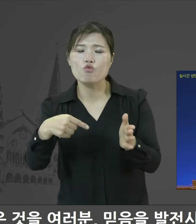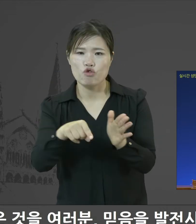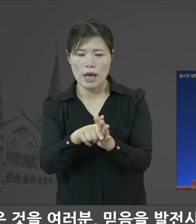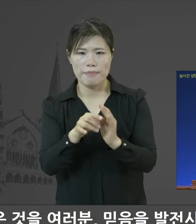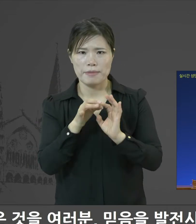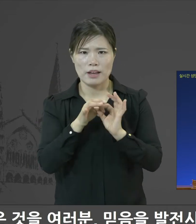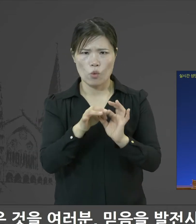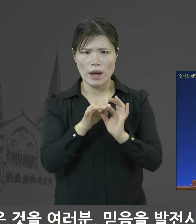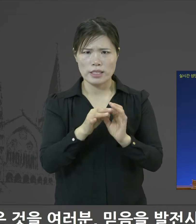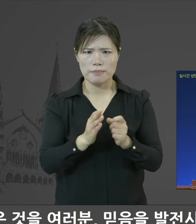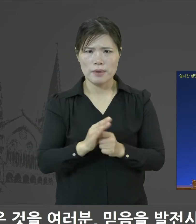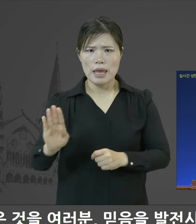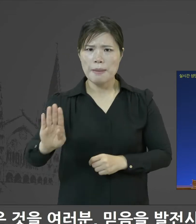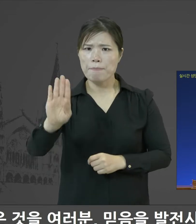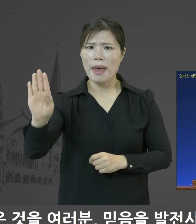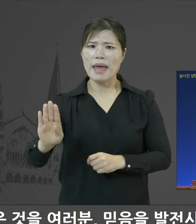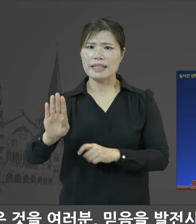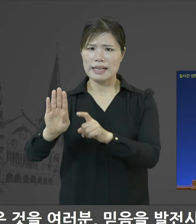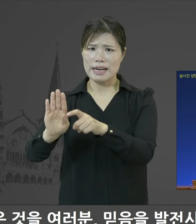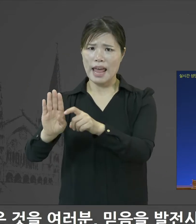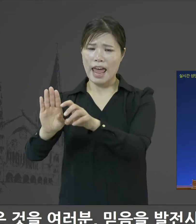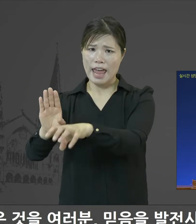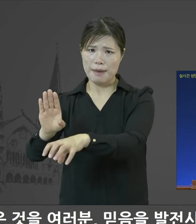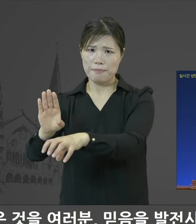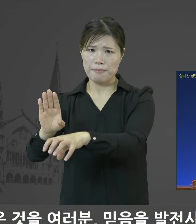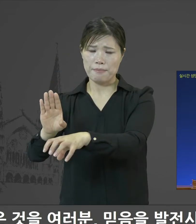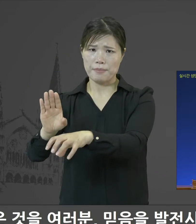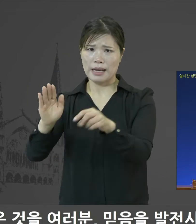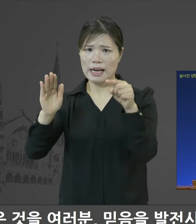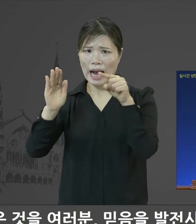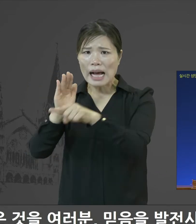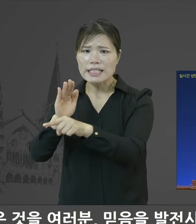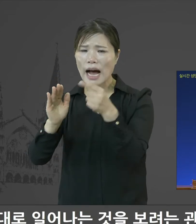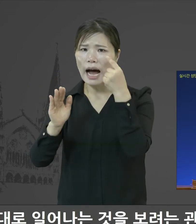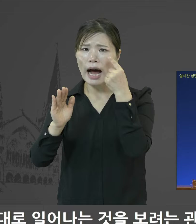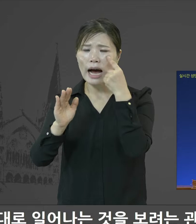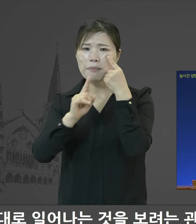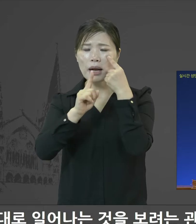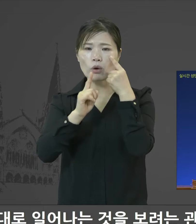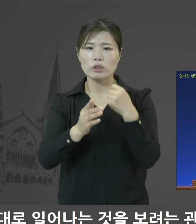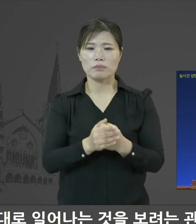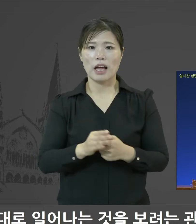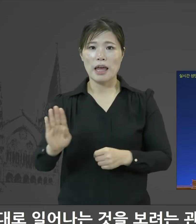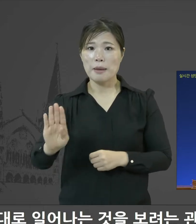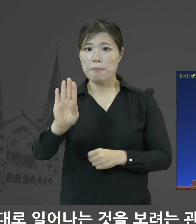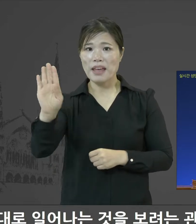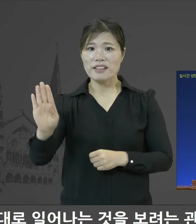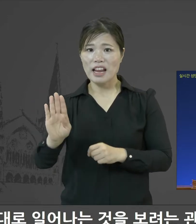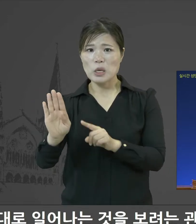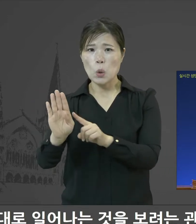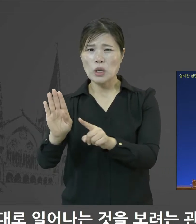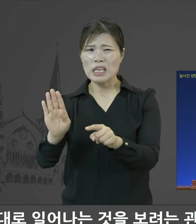베들레헴으로 가서 이 부분을 원어로 보면 흥미로운 점이 하나 나타나는데 뭐냐면 베들레헴 입구까지 가는 게 아닙니다.